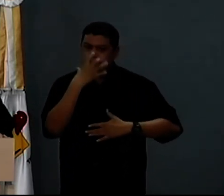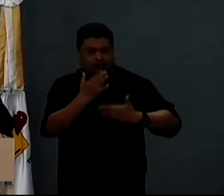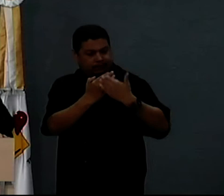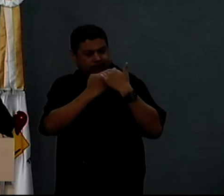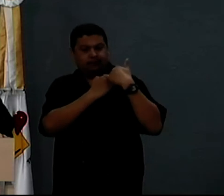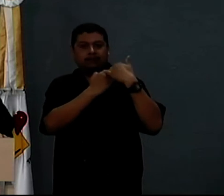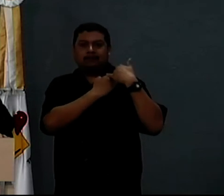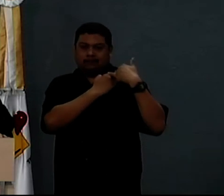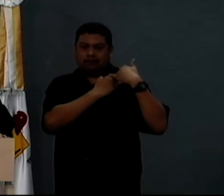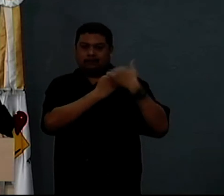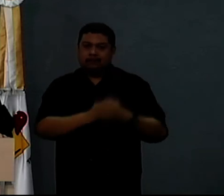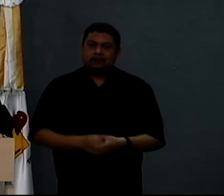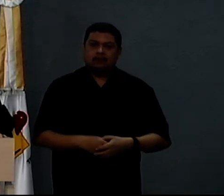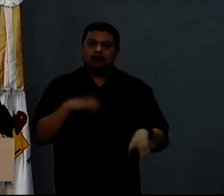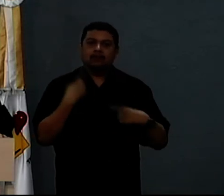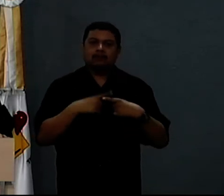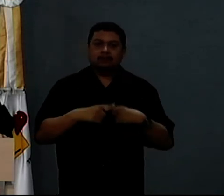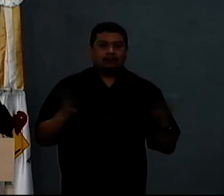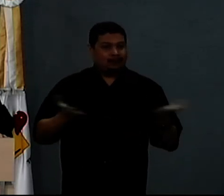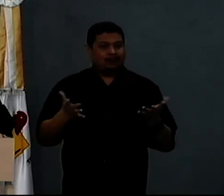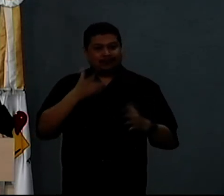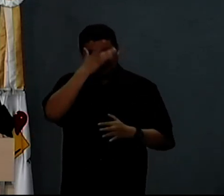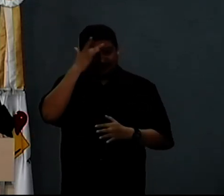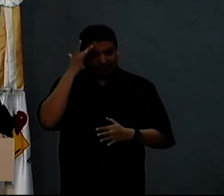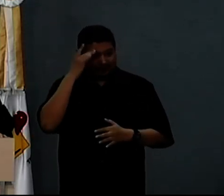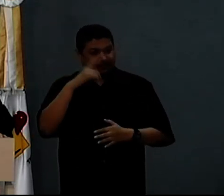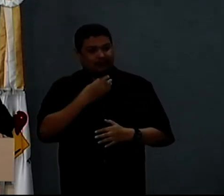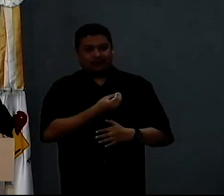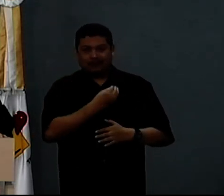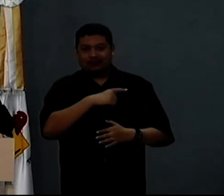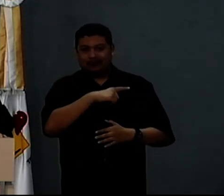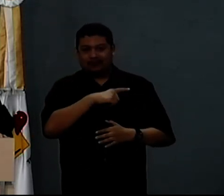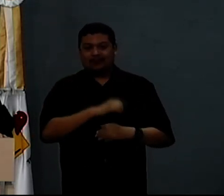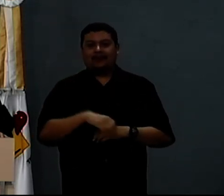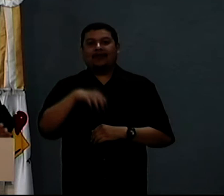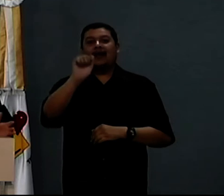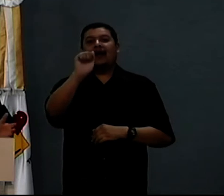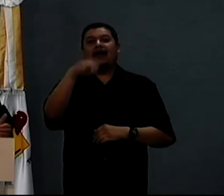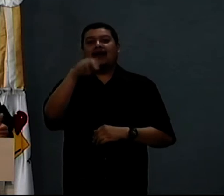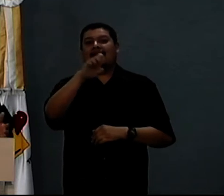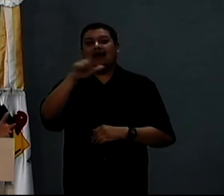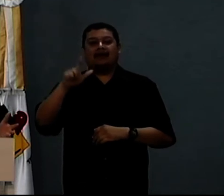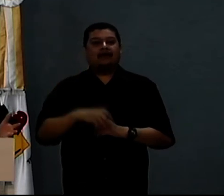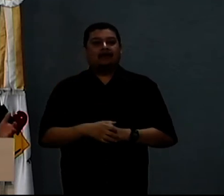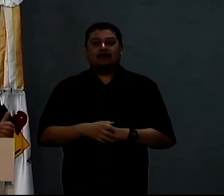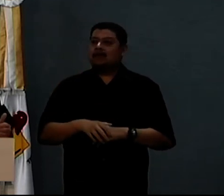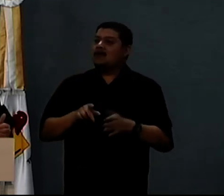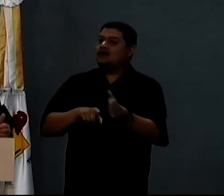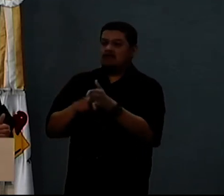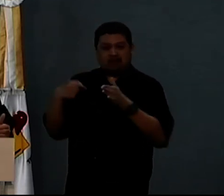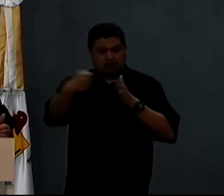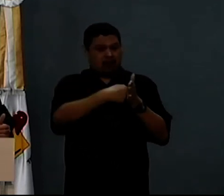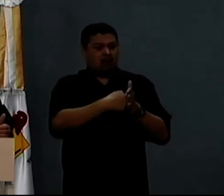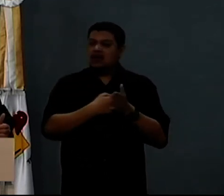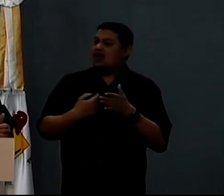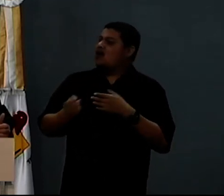esse trabalho. Aí, nosso morador, de novo, aqui do Anel Viário, liga para a gente, vereador, como é que ficou nossas calçadas? Vai